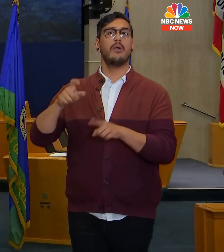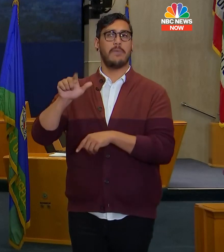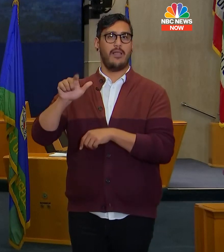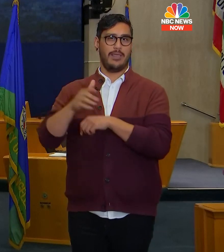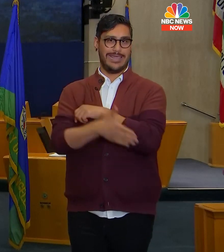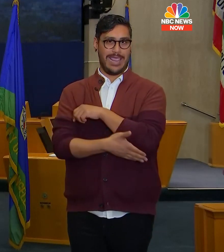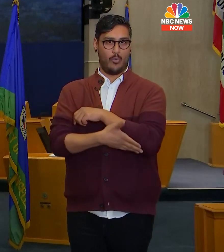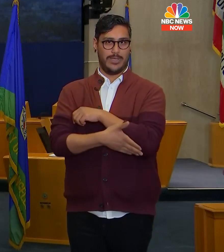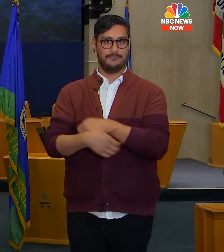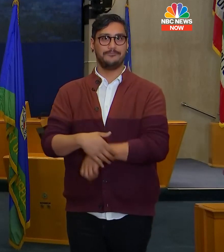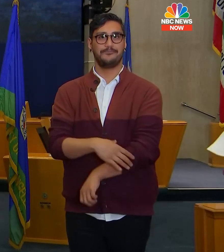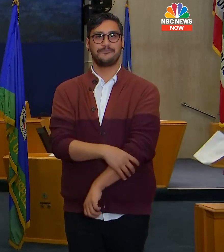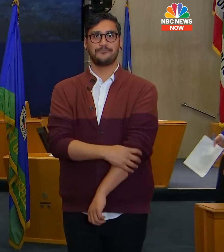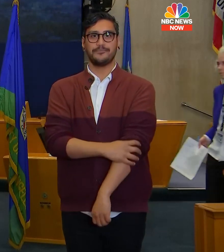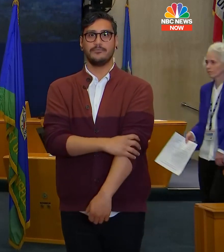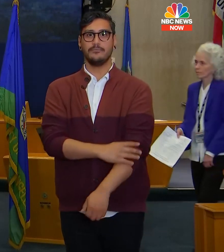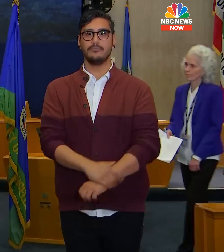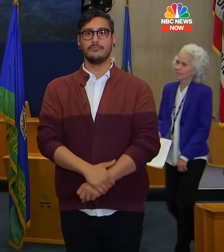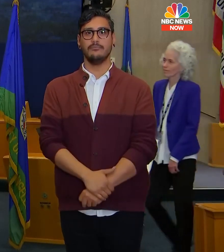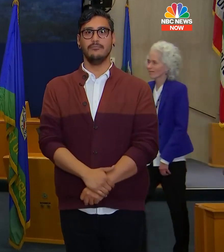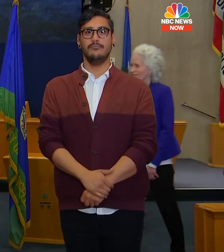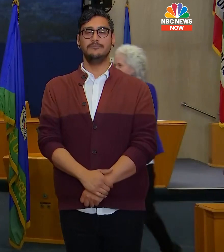Ángeles.